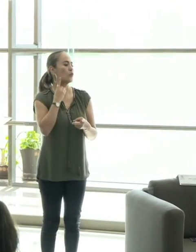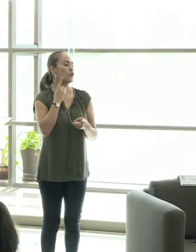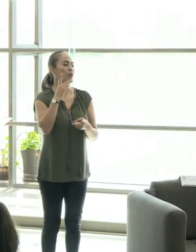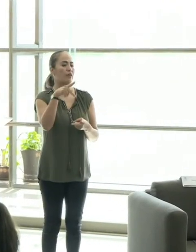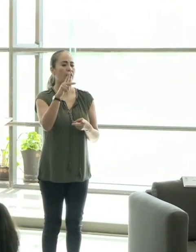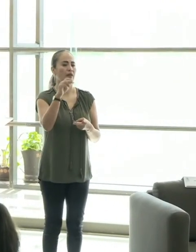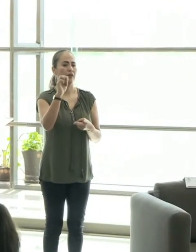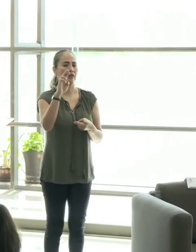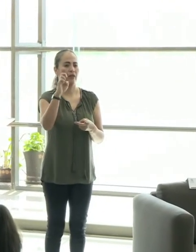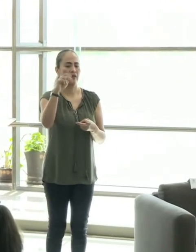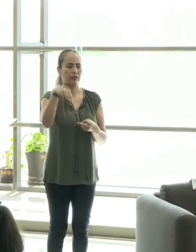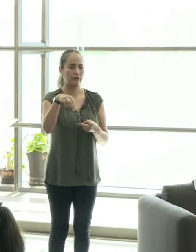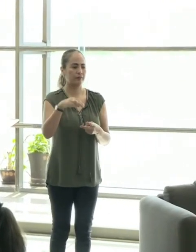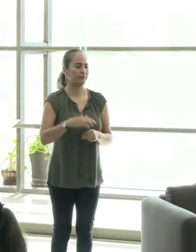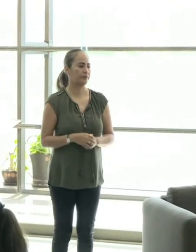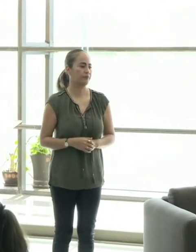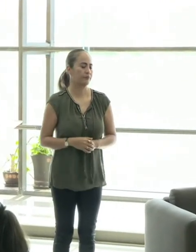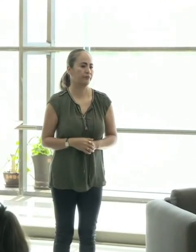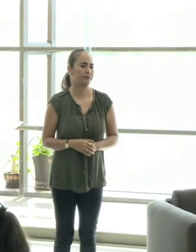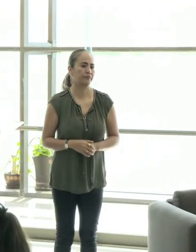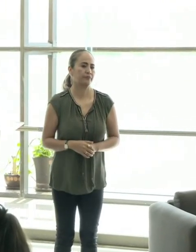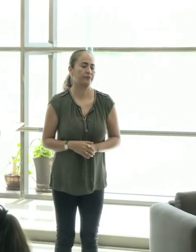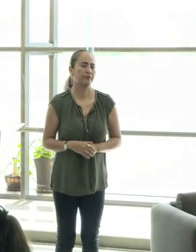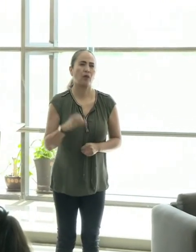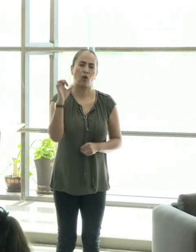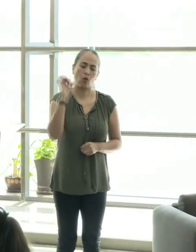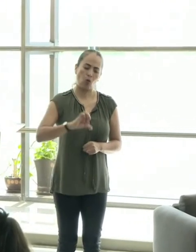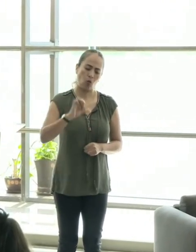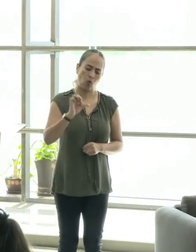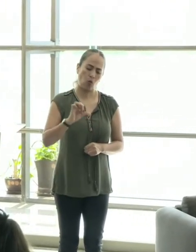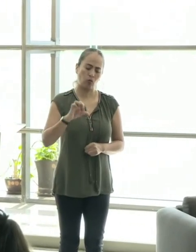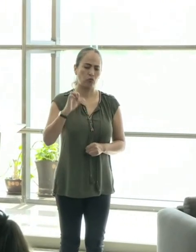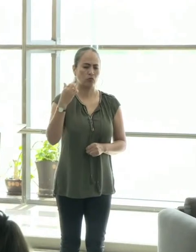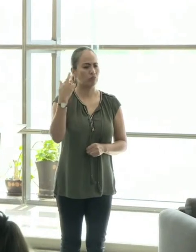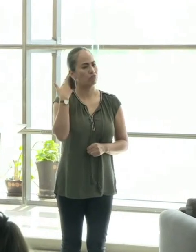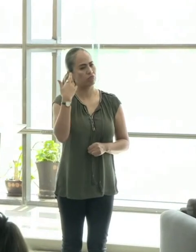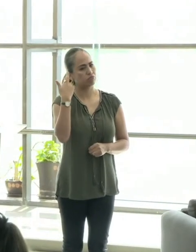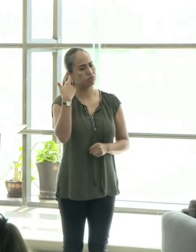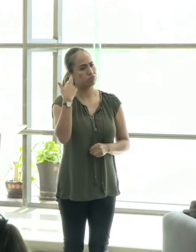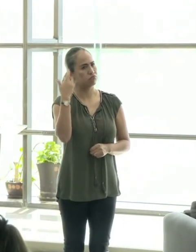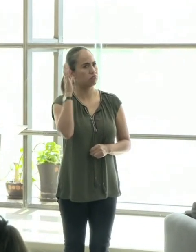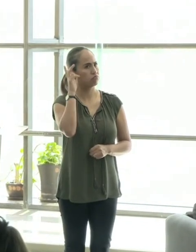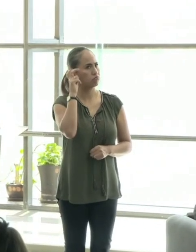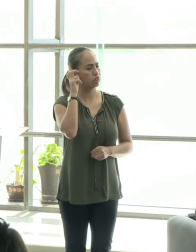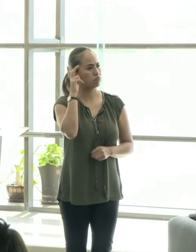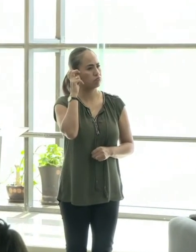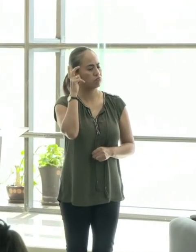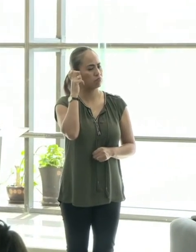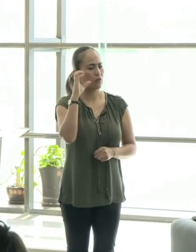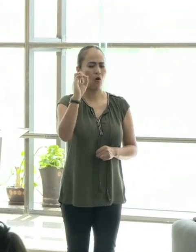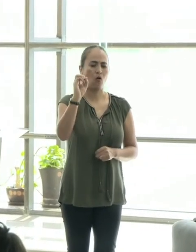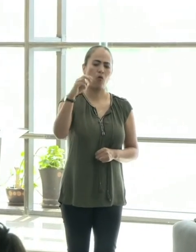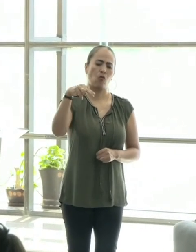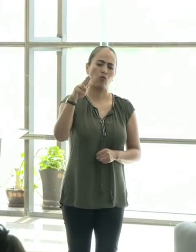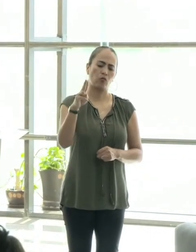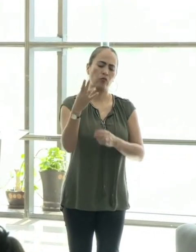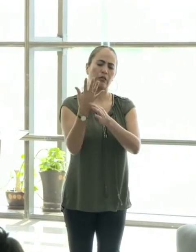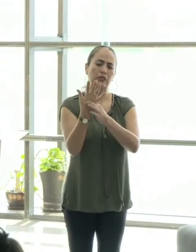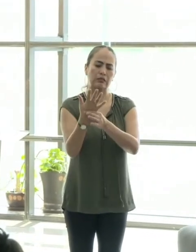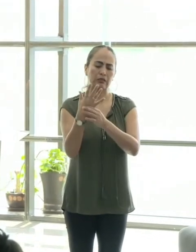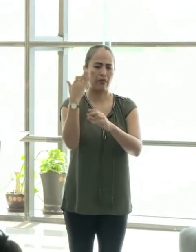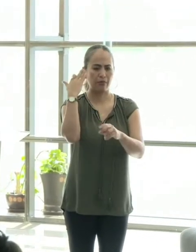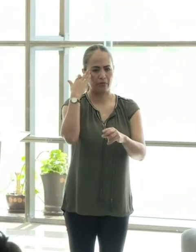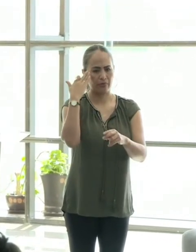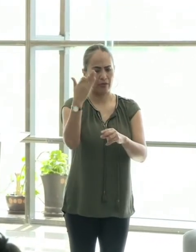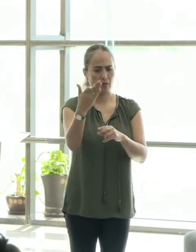este estudio justamente hoy Venía escuchando en el radio que la ONU decía que nos va a tardar